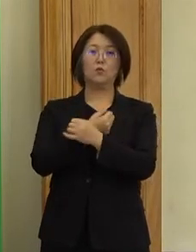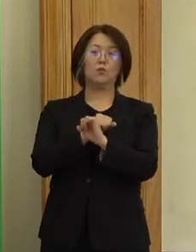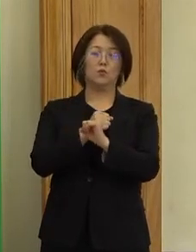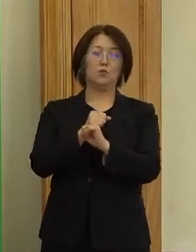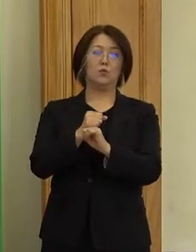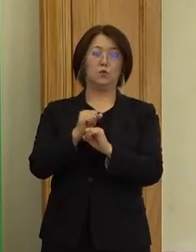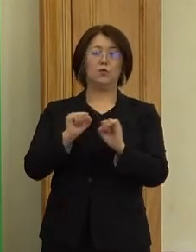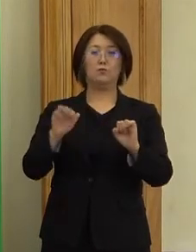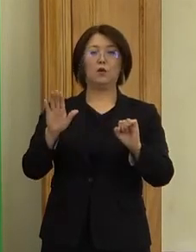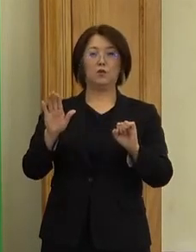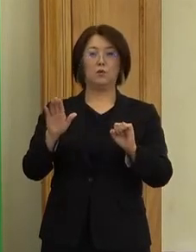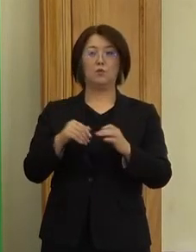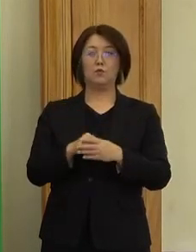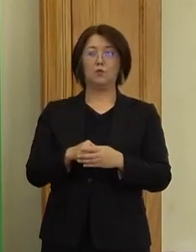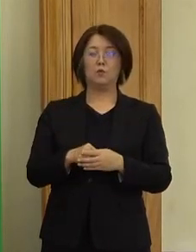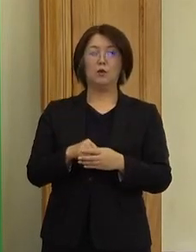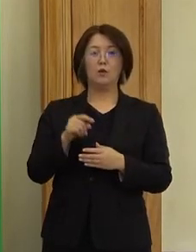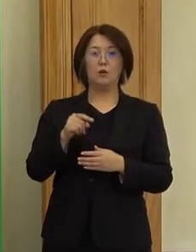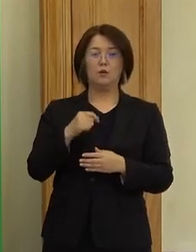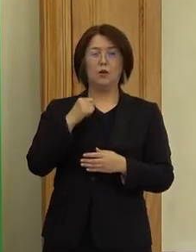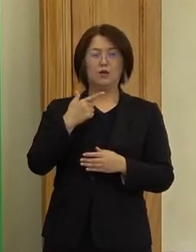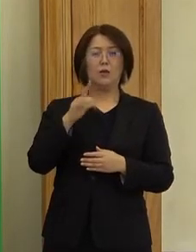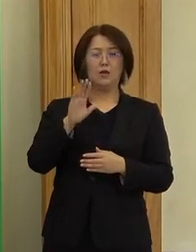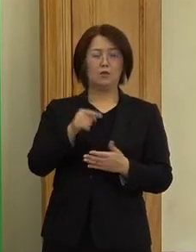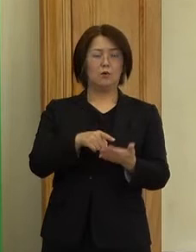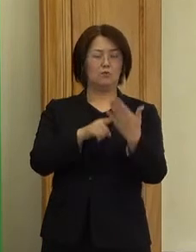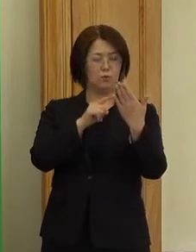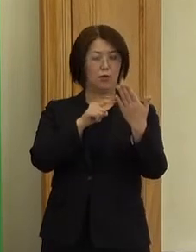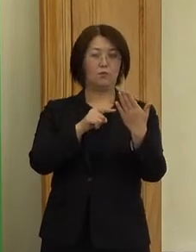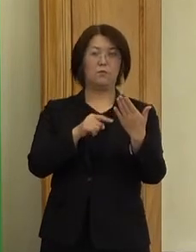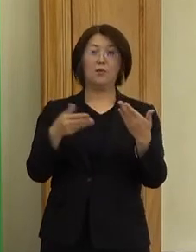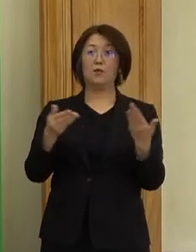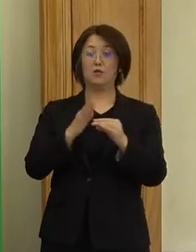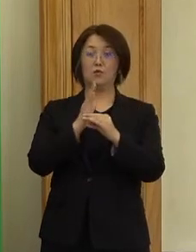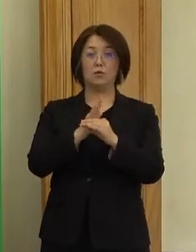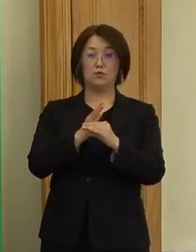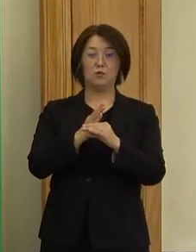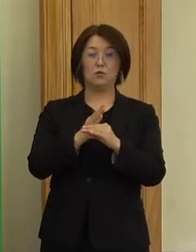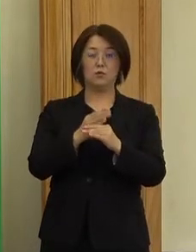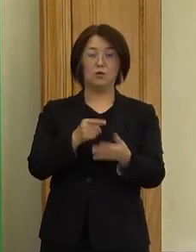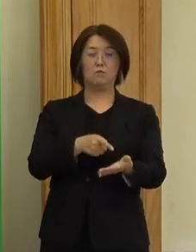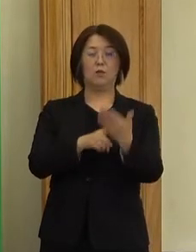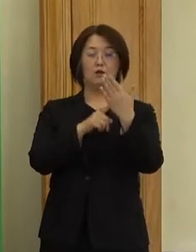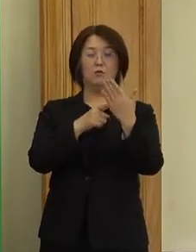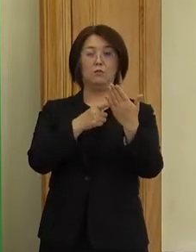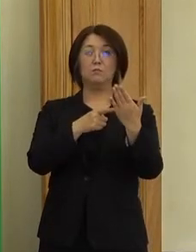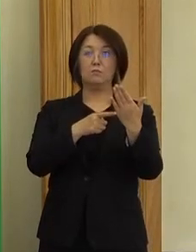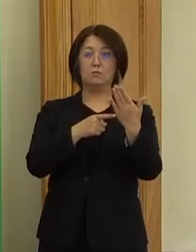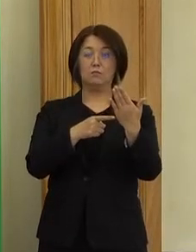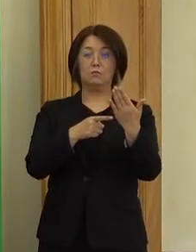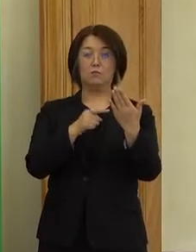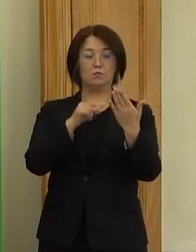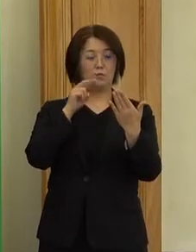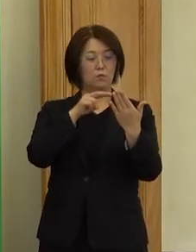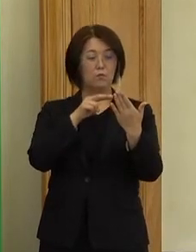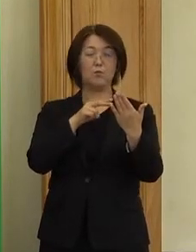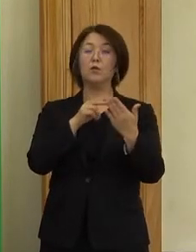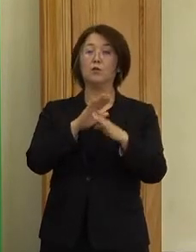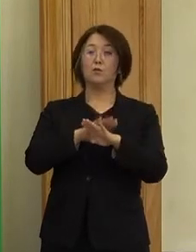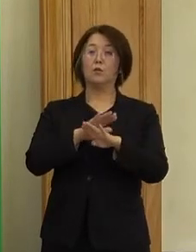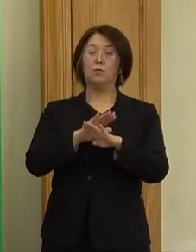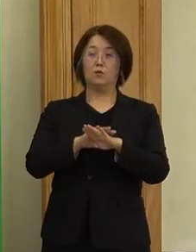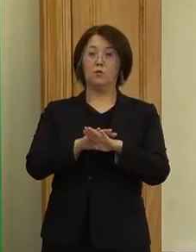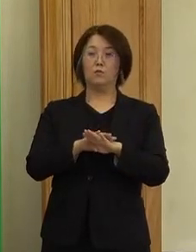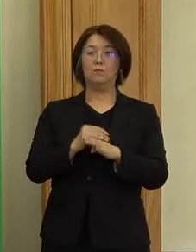回しました。嫌でもこれが目に入ってくる、仕事をしている途中にさっとそれがポップアップで上がってくる、そんな仕組みにしています